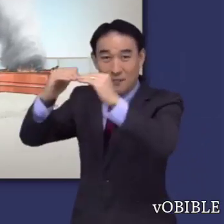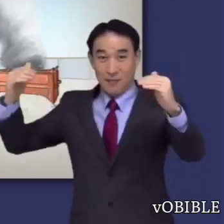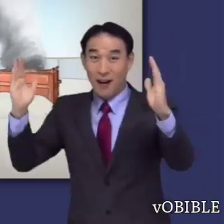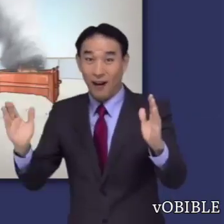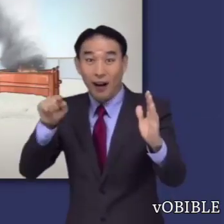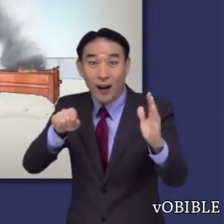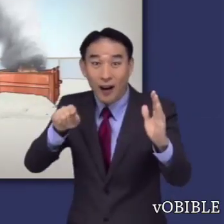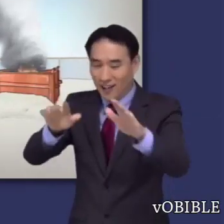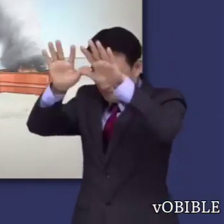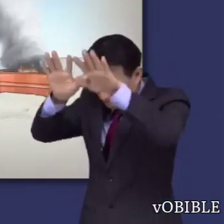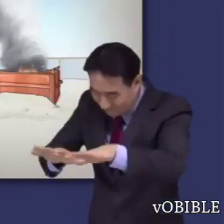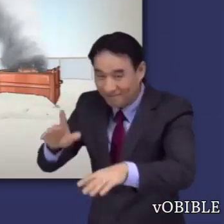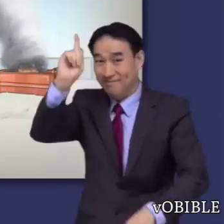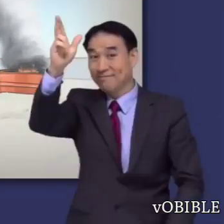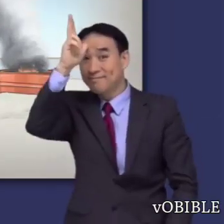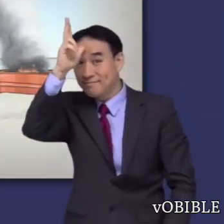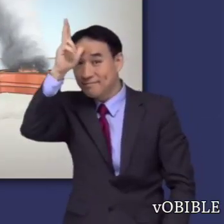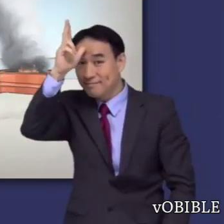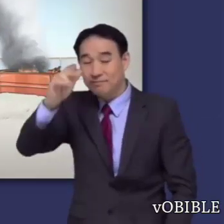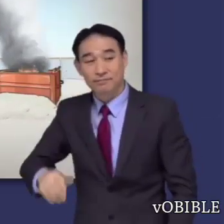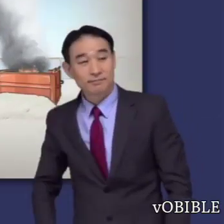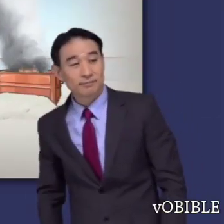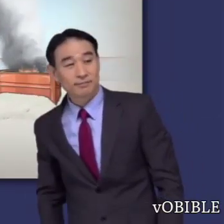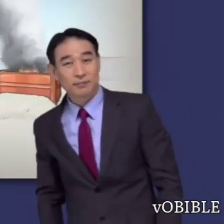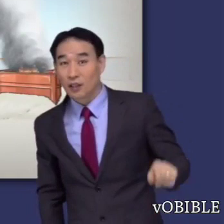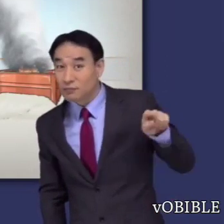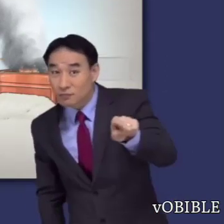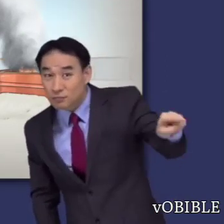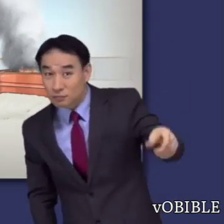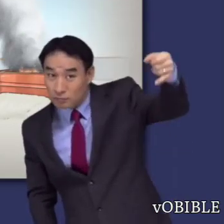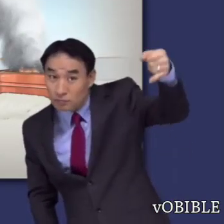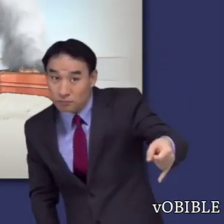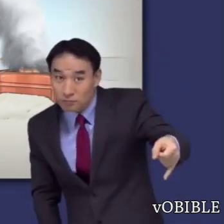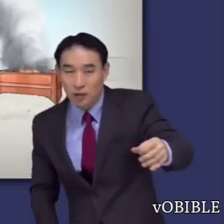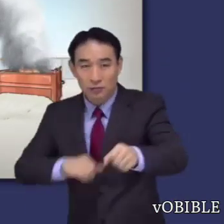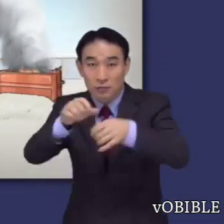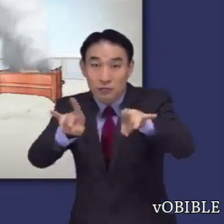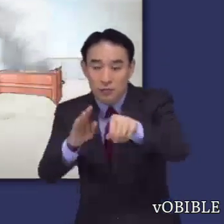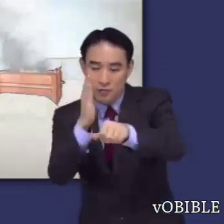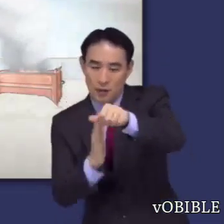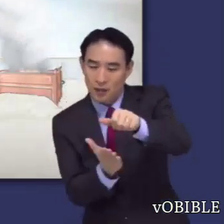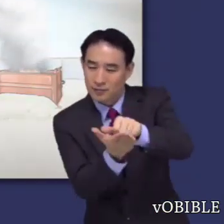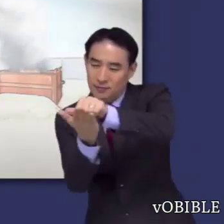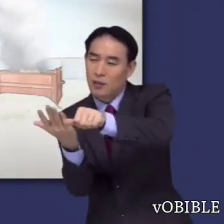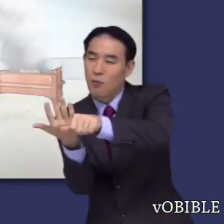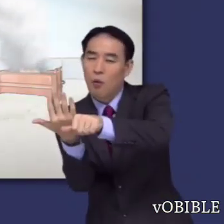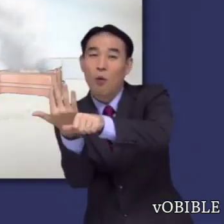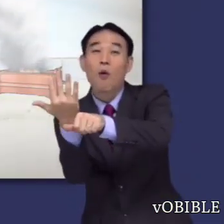以这个圣幕为中心进行的崇拜和在这里献上的祭牲，不能完全消除人的罪。